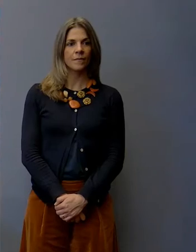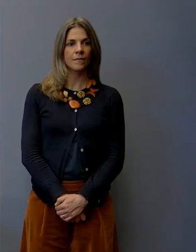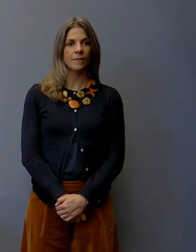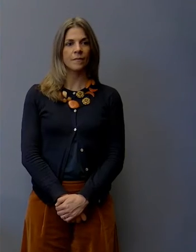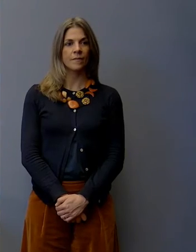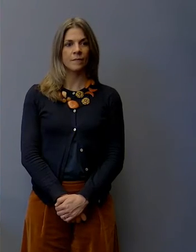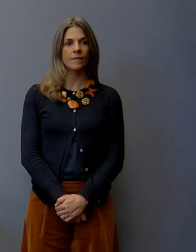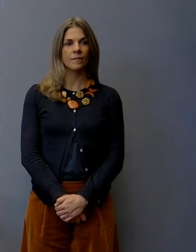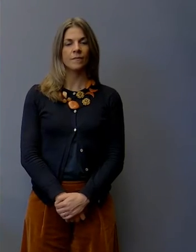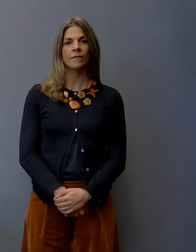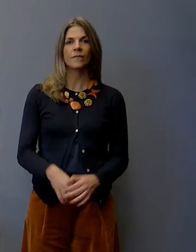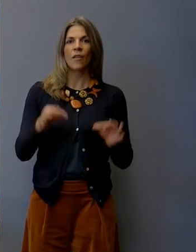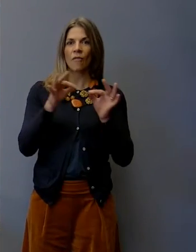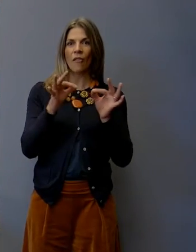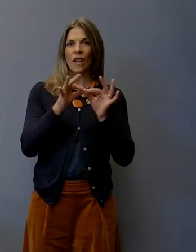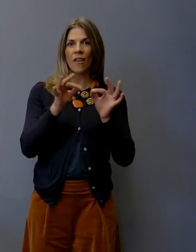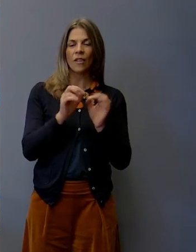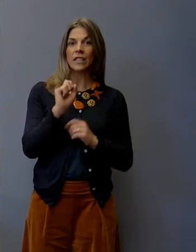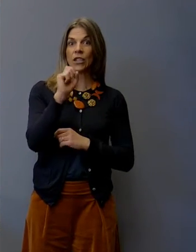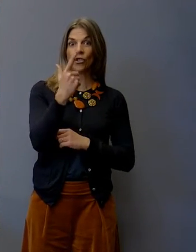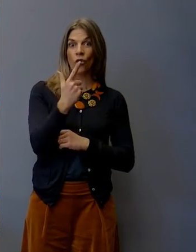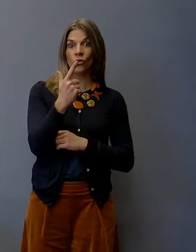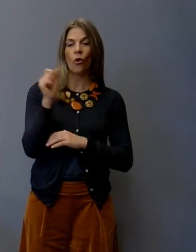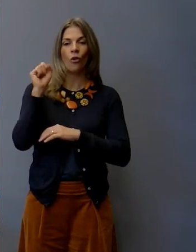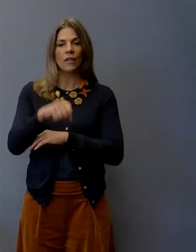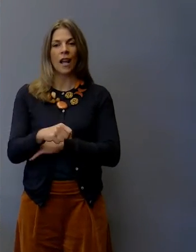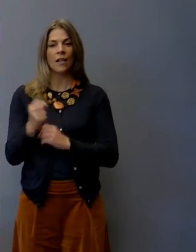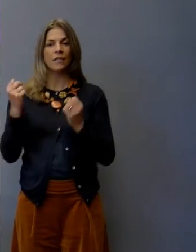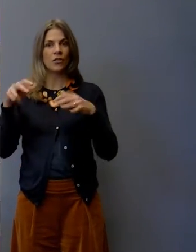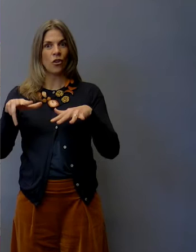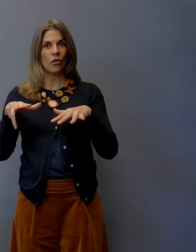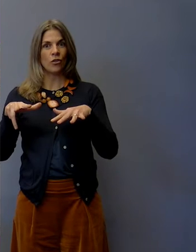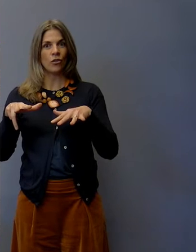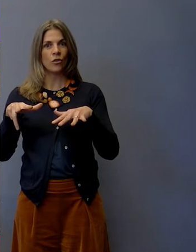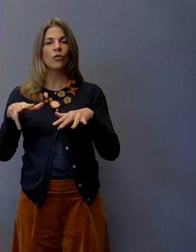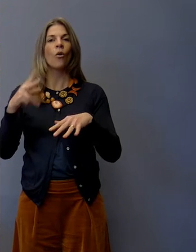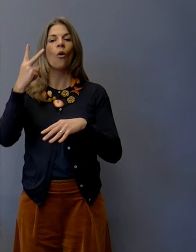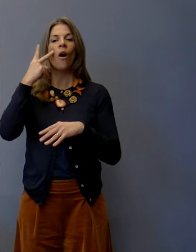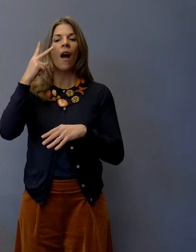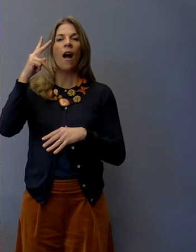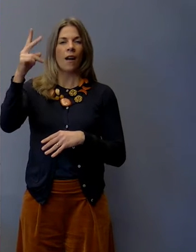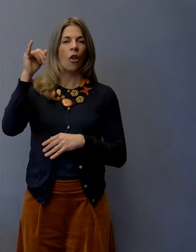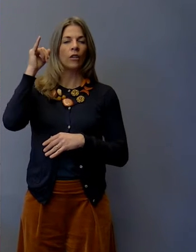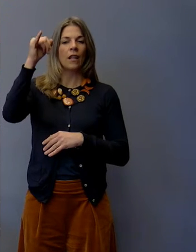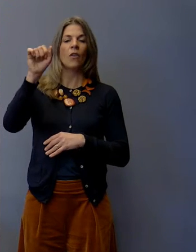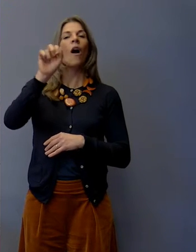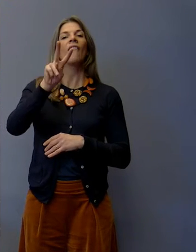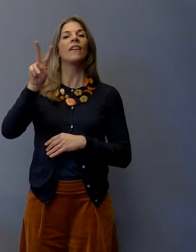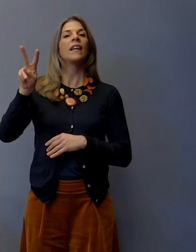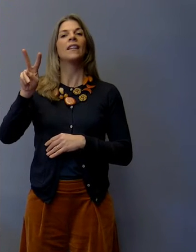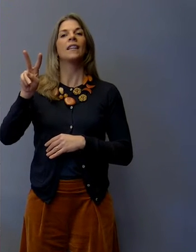12 voti favorevoli 18 contrari i consiglieri avvenente valore vole consigliera